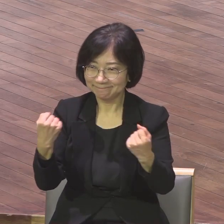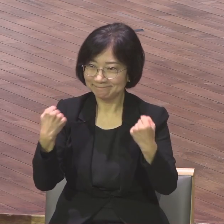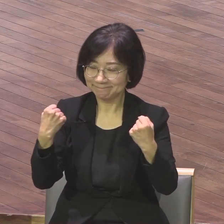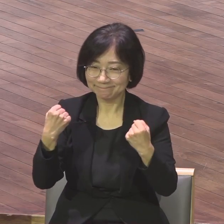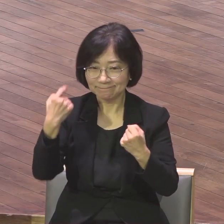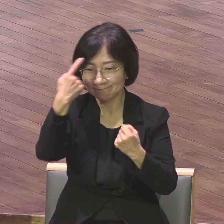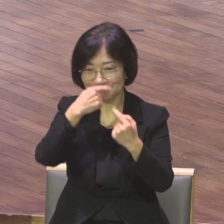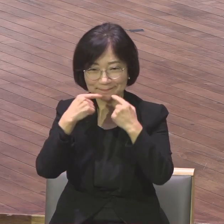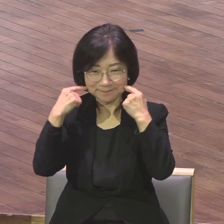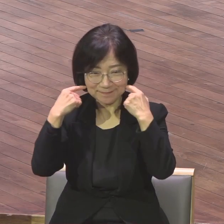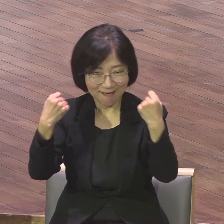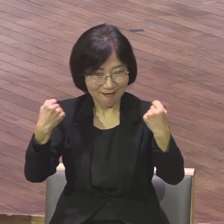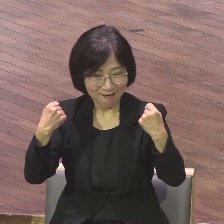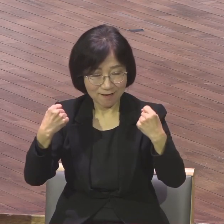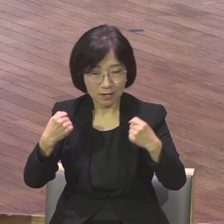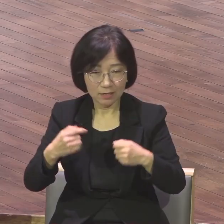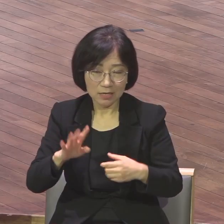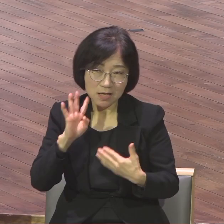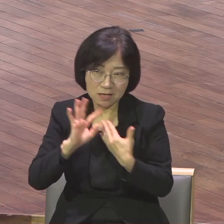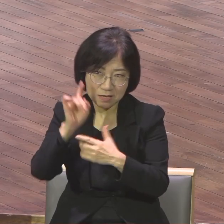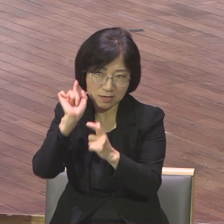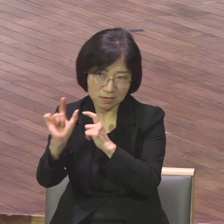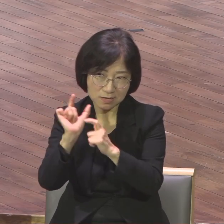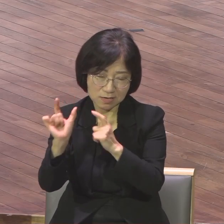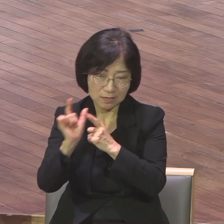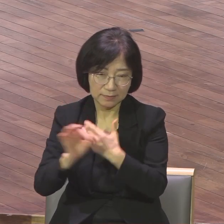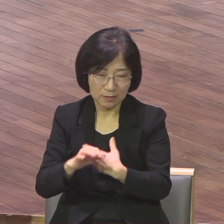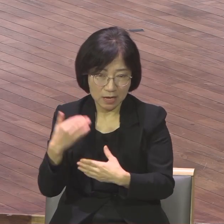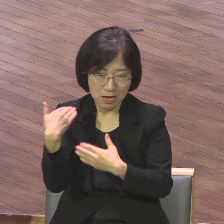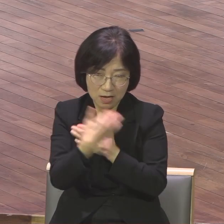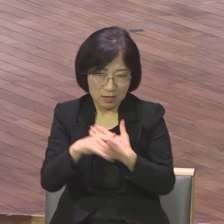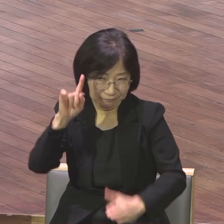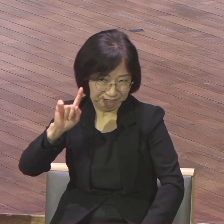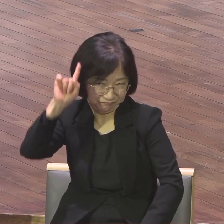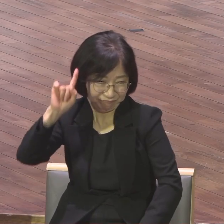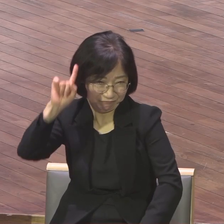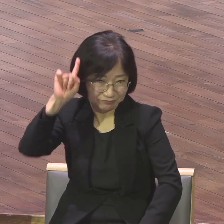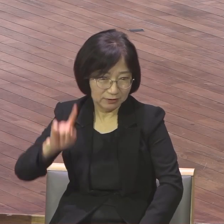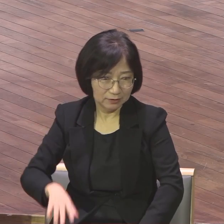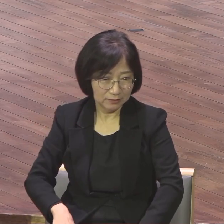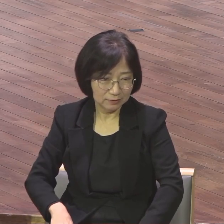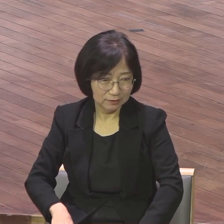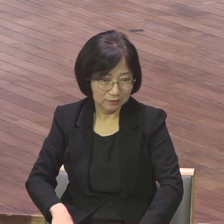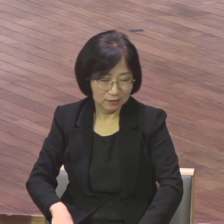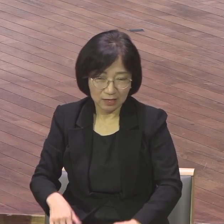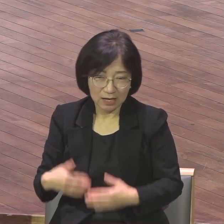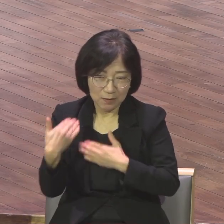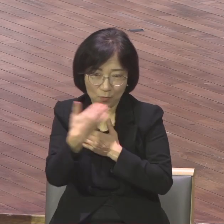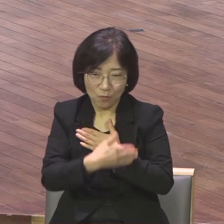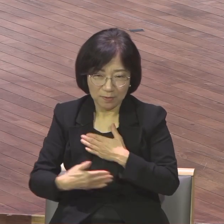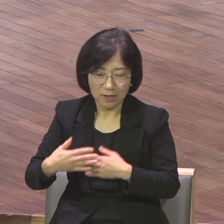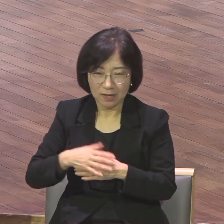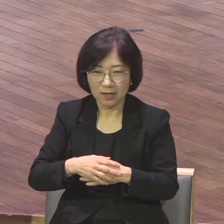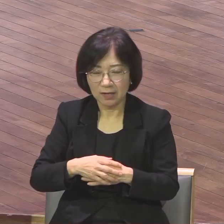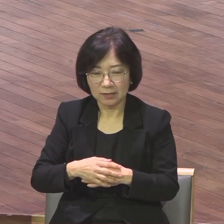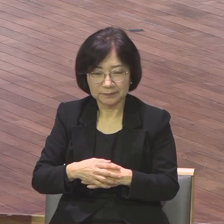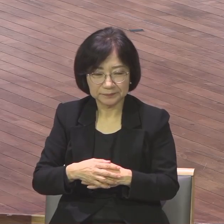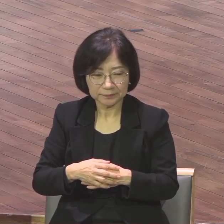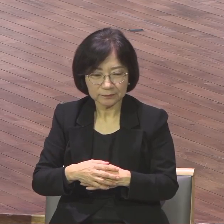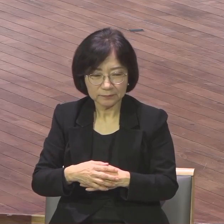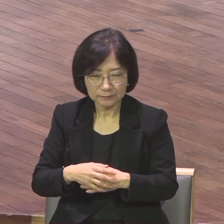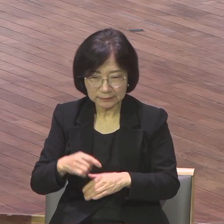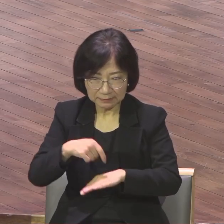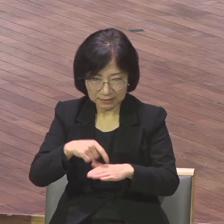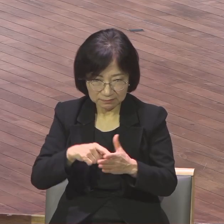당장 막 혈압이 올라가고 당장 산성으로 변하면서 소화도 안 되고 온갖 질병이 다 생기는 원인이 뭐냐?